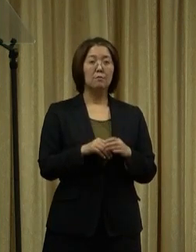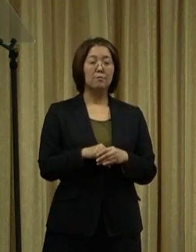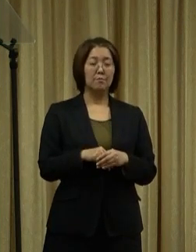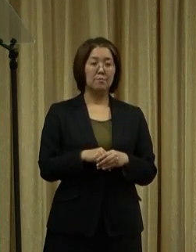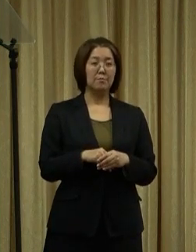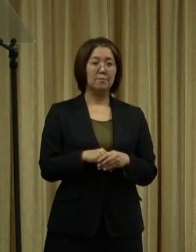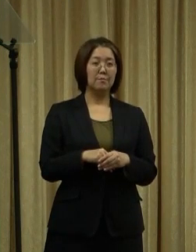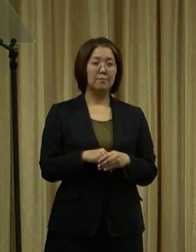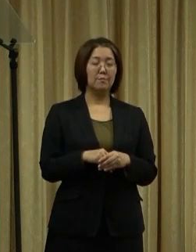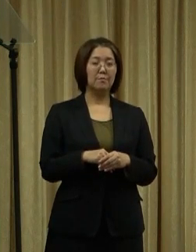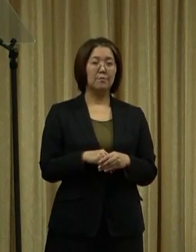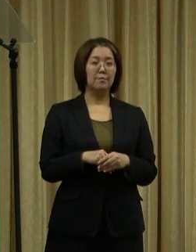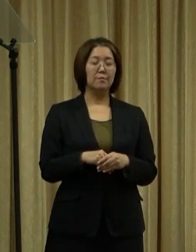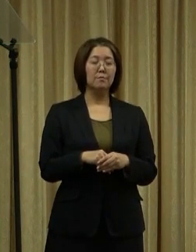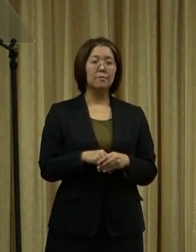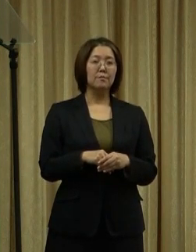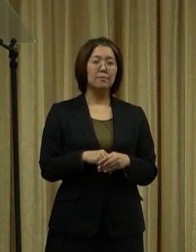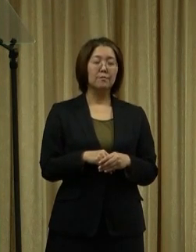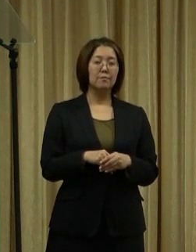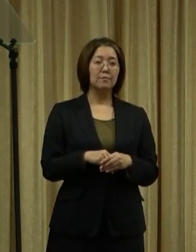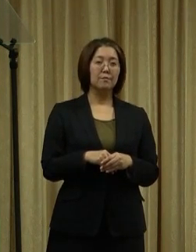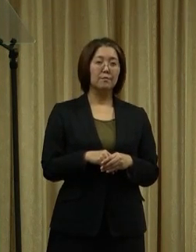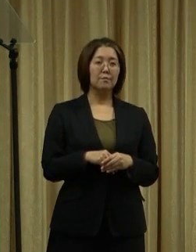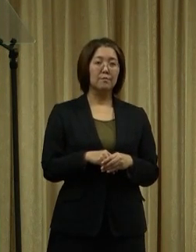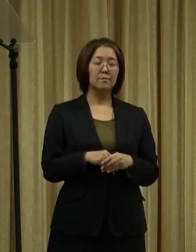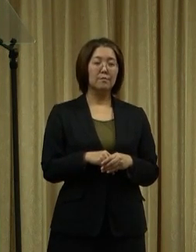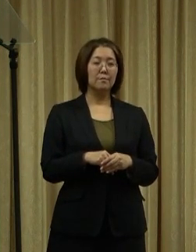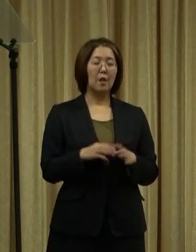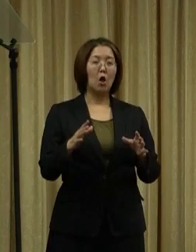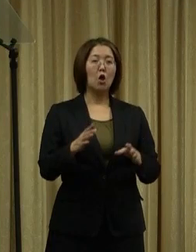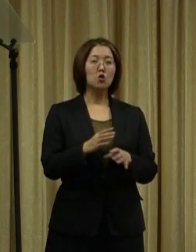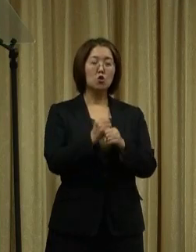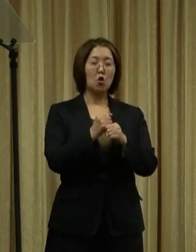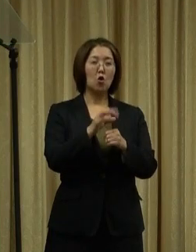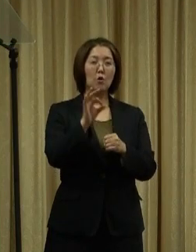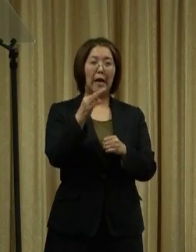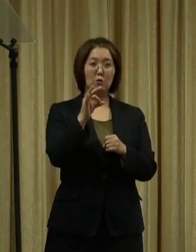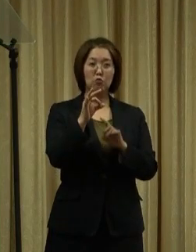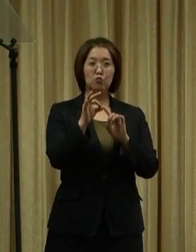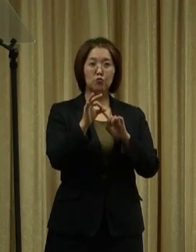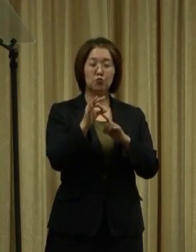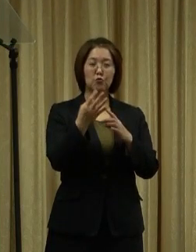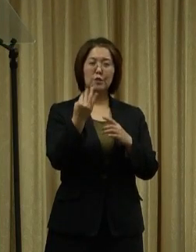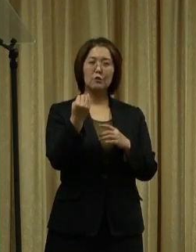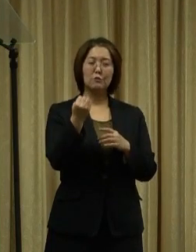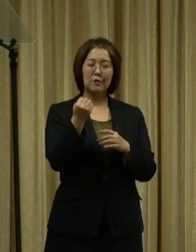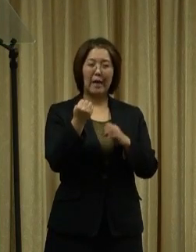したいということもあるかもしれません。なので別に総額が、いくらが